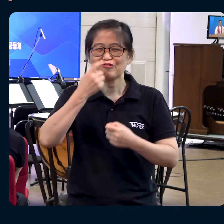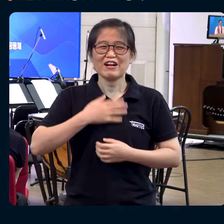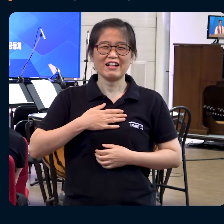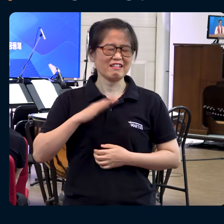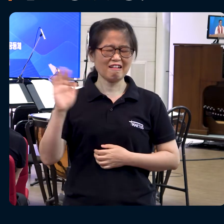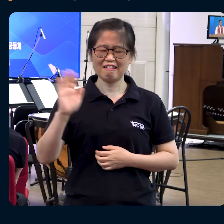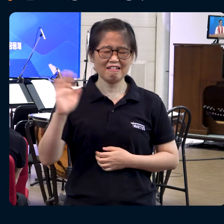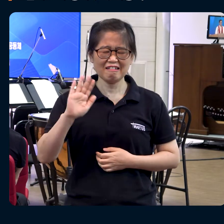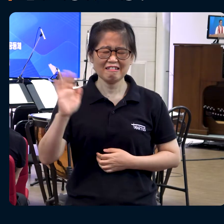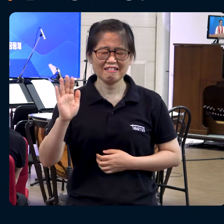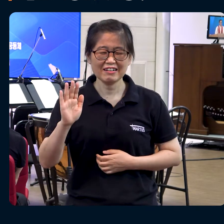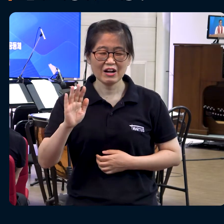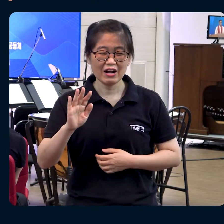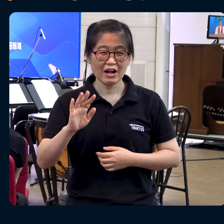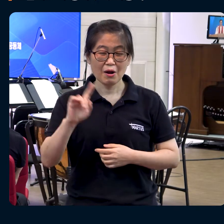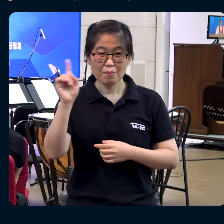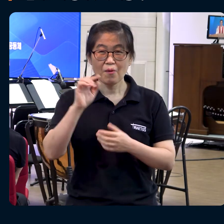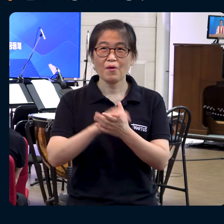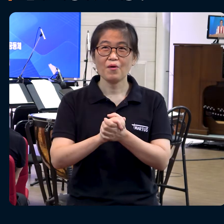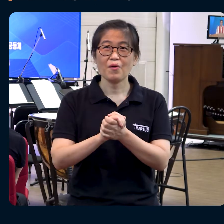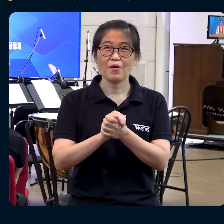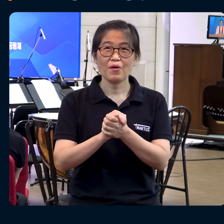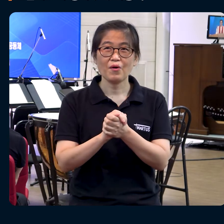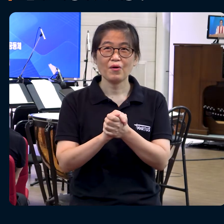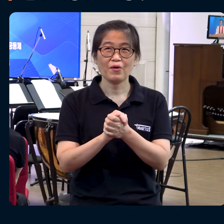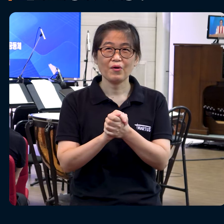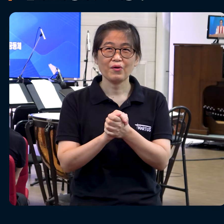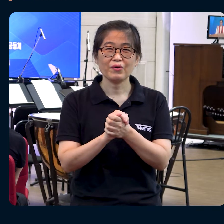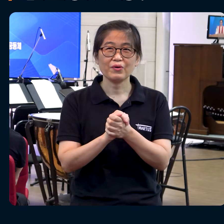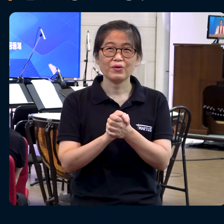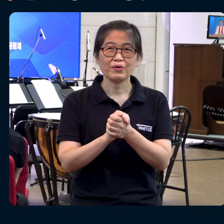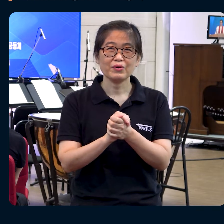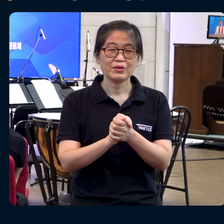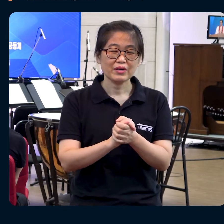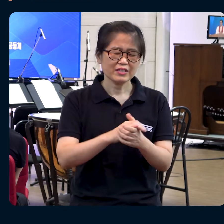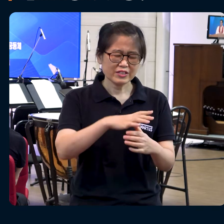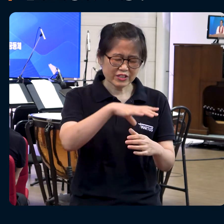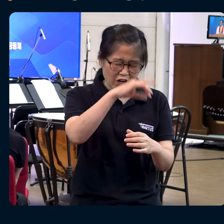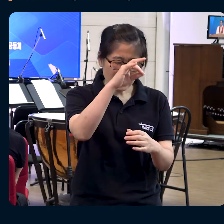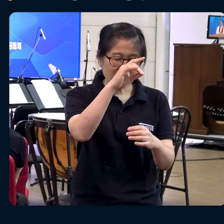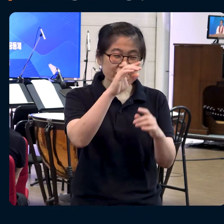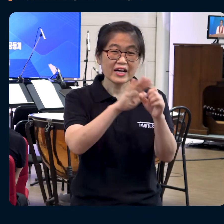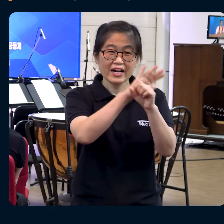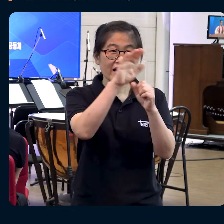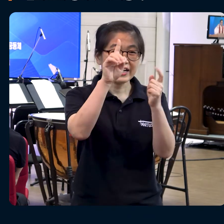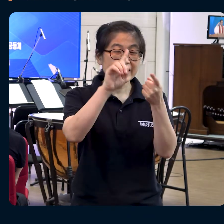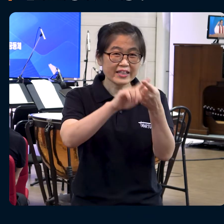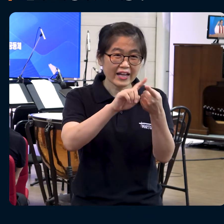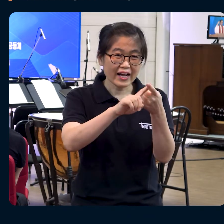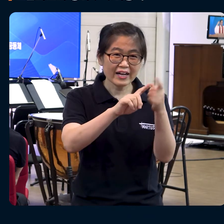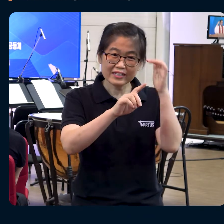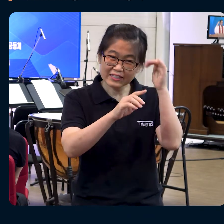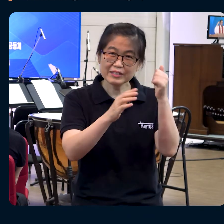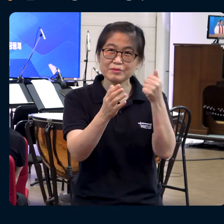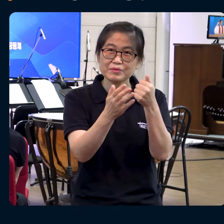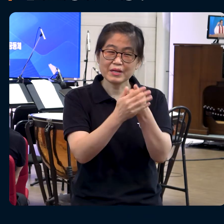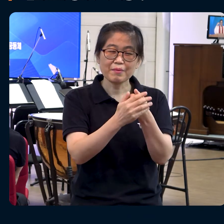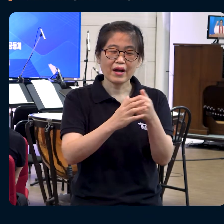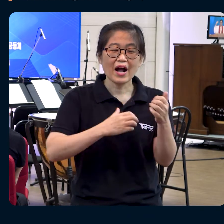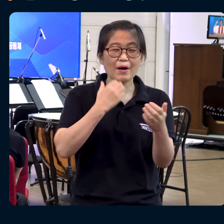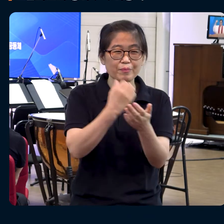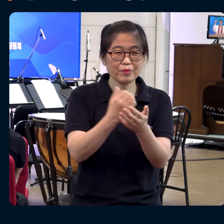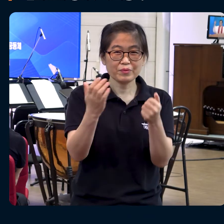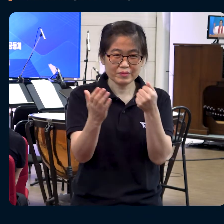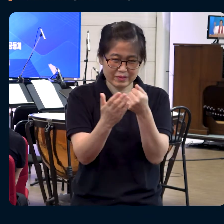그게 아니고, 다만 그 관계, 그거의 본질을 다시 한번 누리면서 너무 감동스러워가지고, 그래서 그렇게